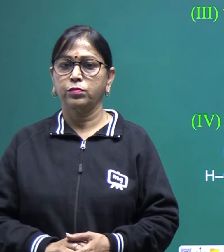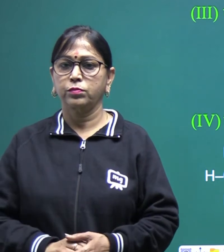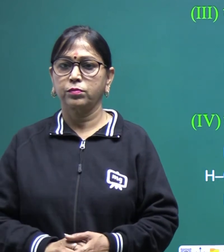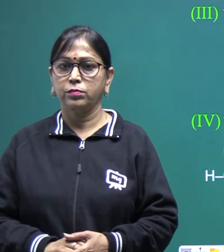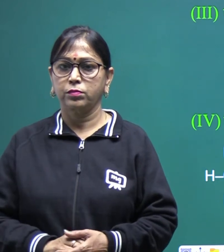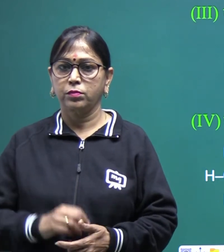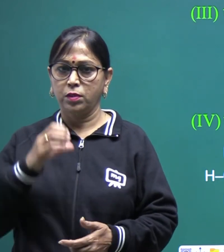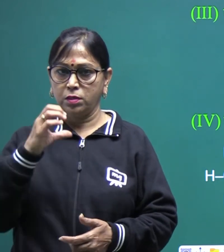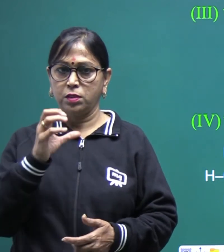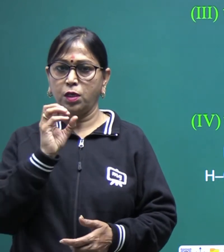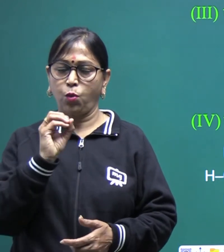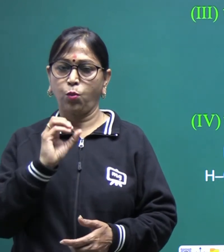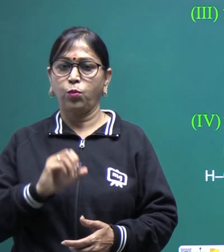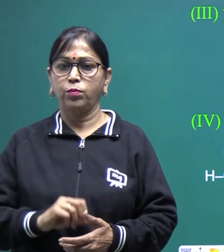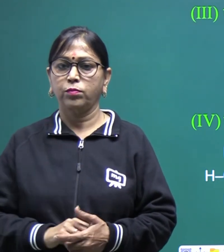CO